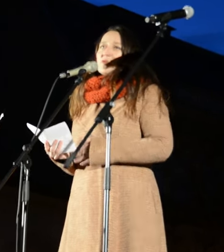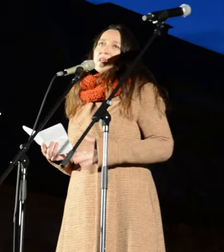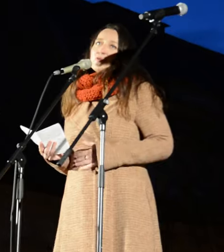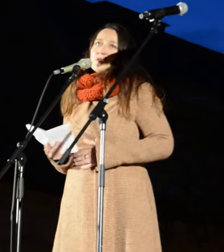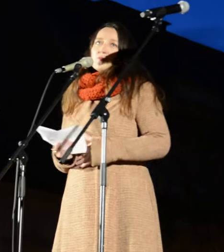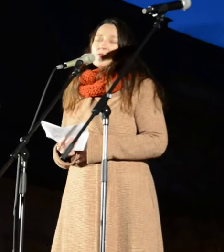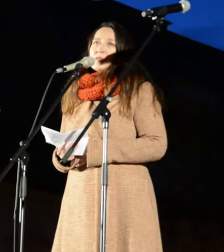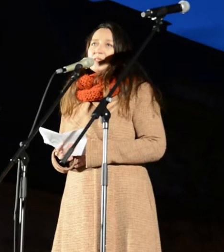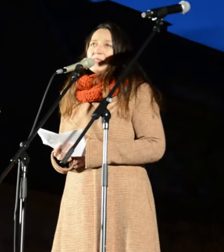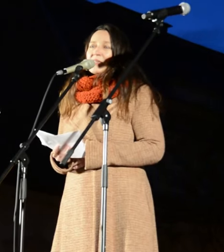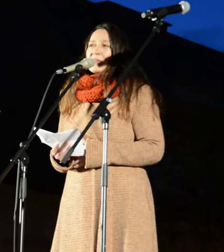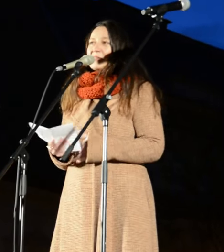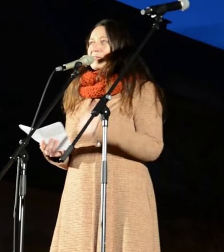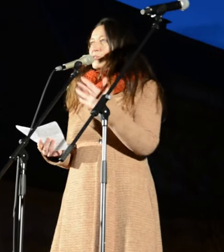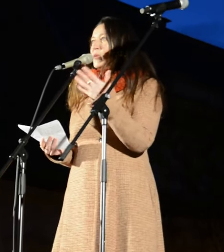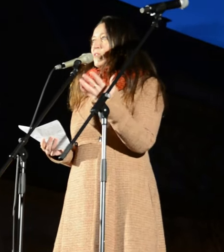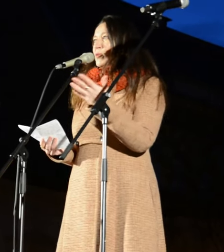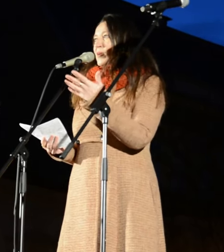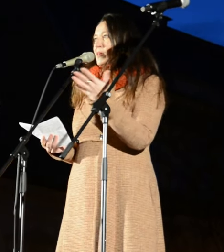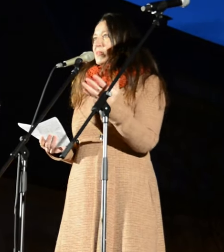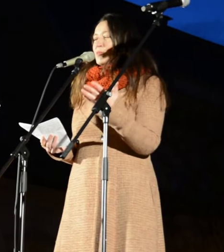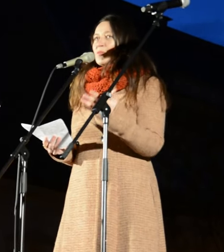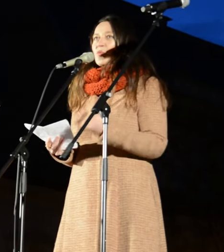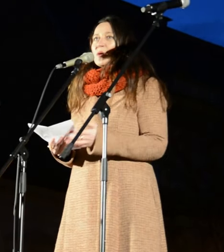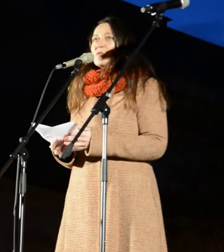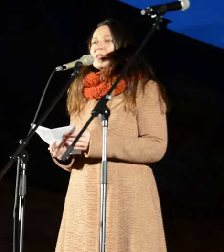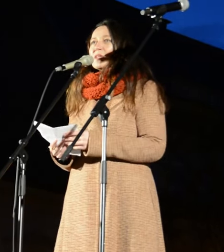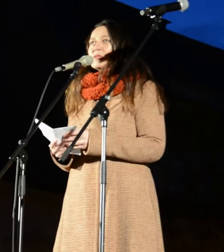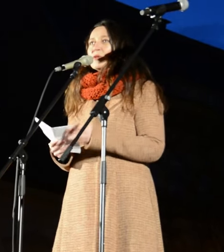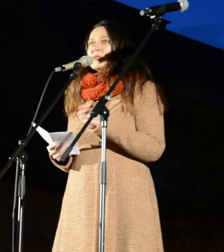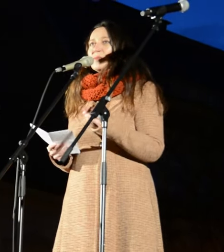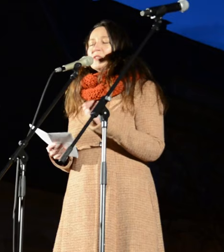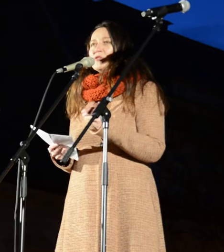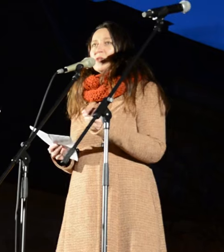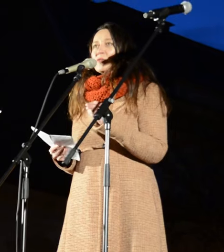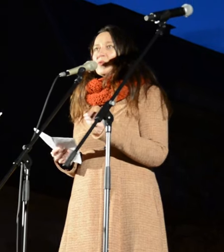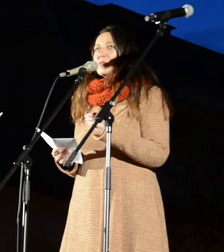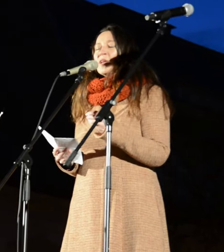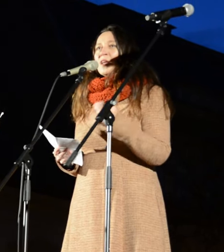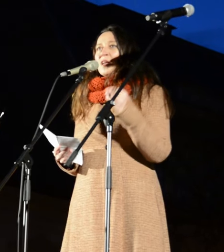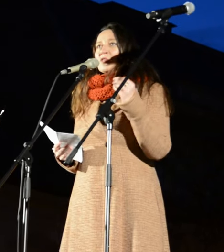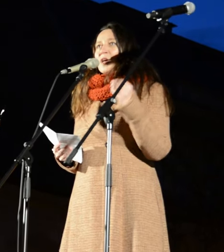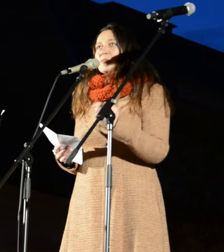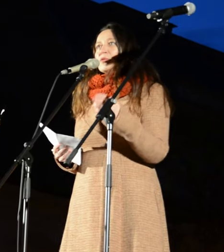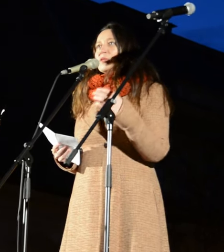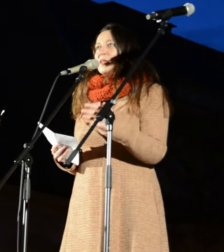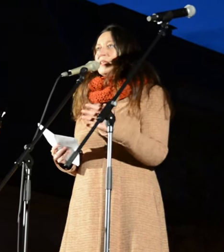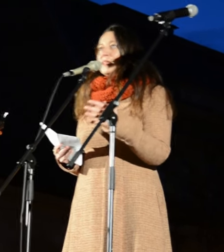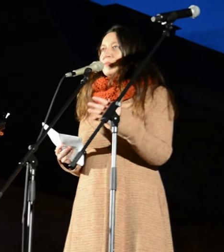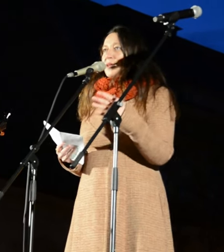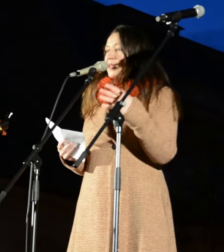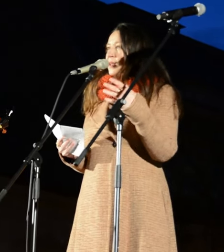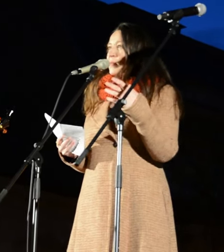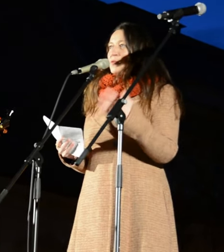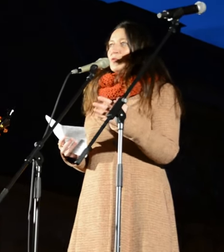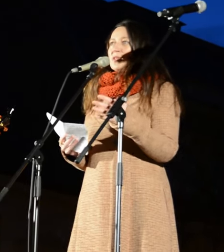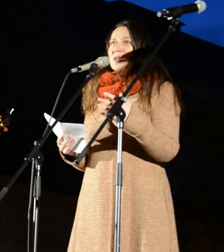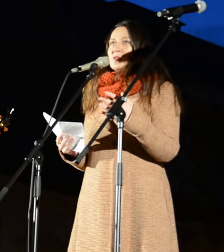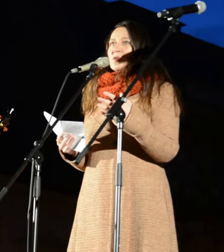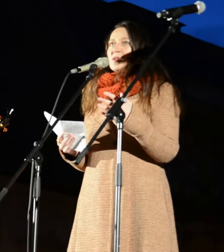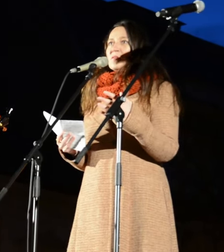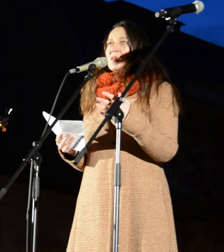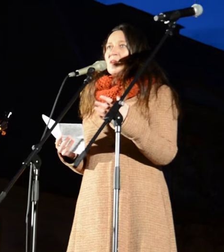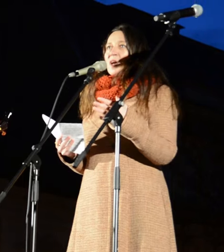Ja hovorím to na každom našom koncerte, tak sa ospravedlňujem, ak sa budem opakovať, ale ja som naozaj presvedčená o tom, že je absolútne legitímne mať